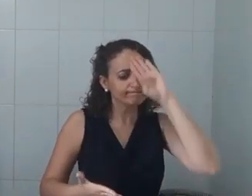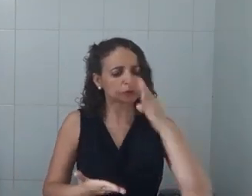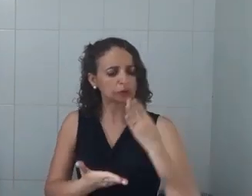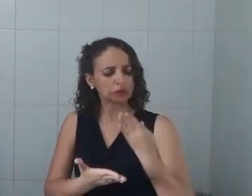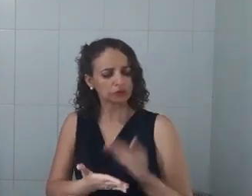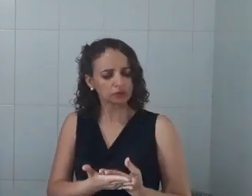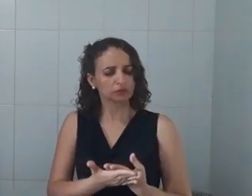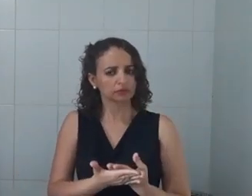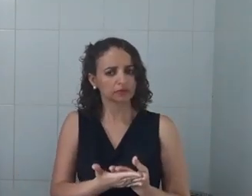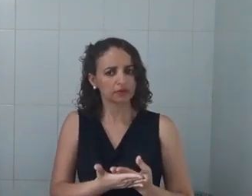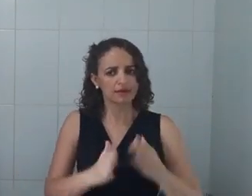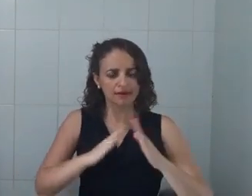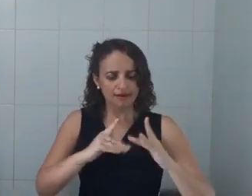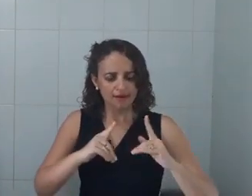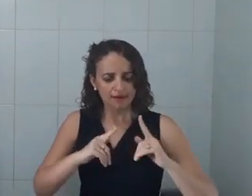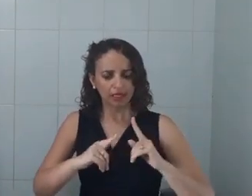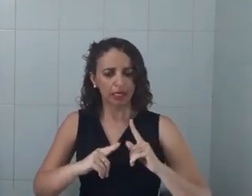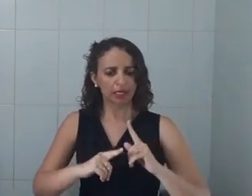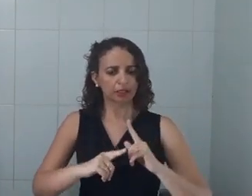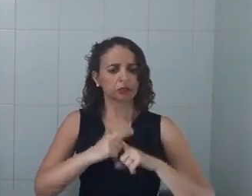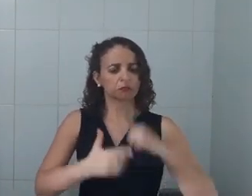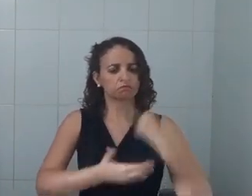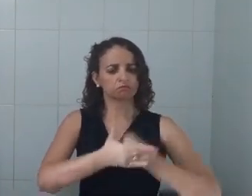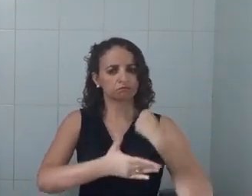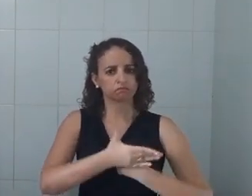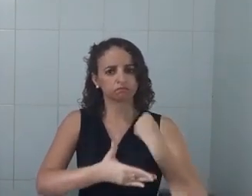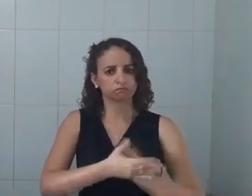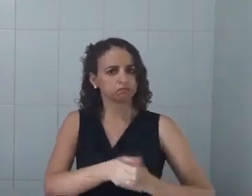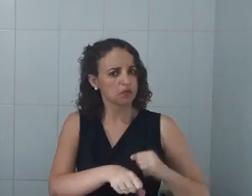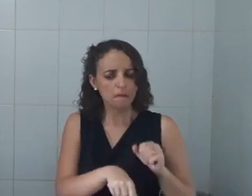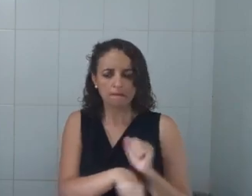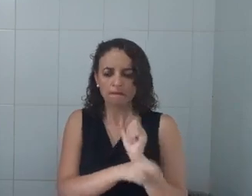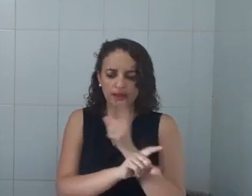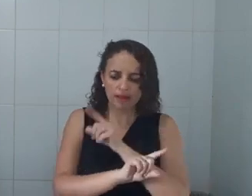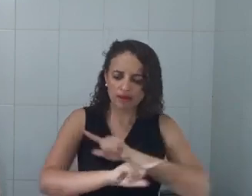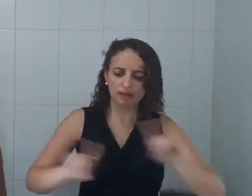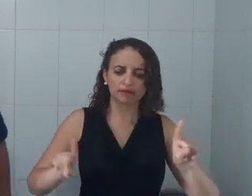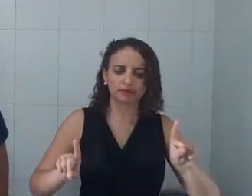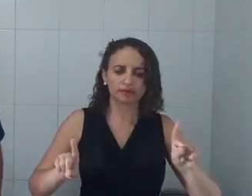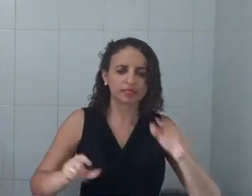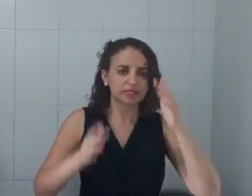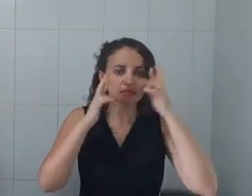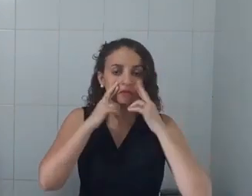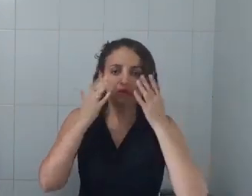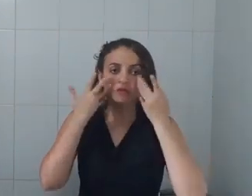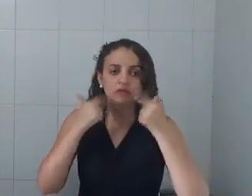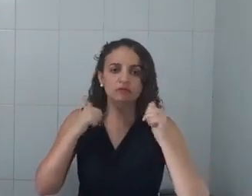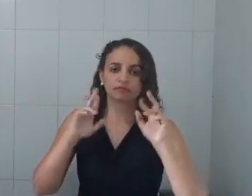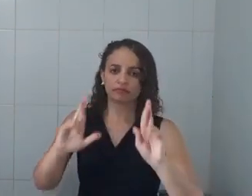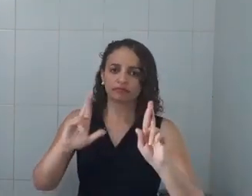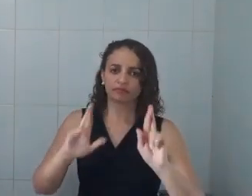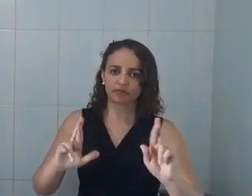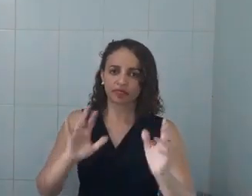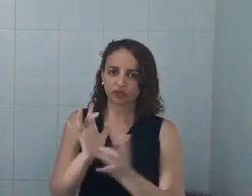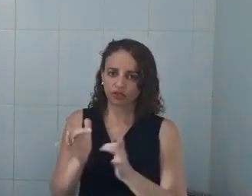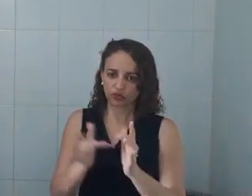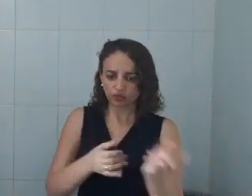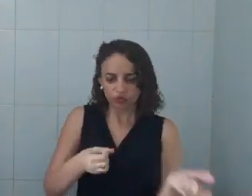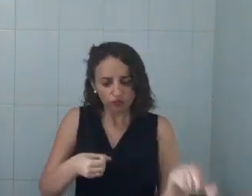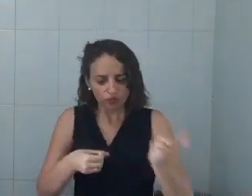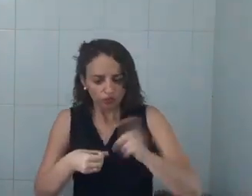uma igreja que é triunfante, uma igreja que tem a esperança na segunda vinda de Cristo. O dia do juízo já